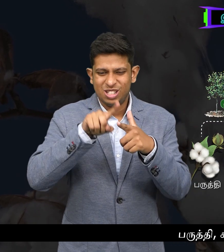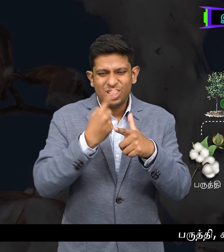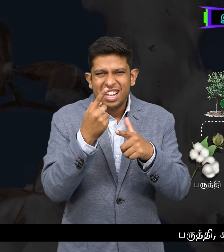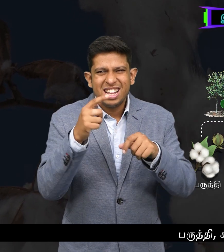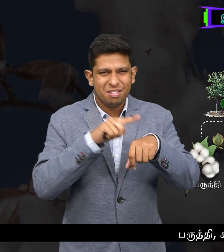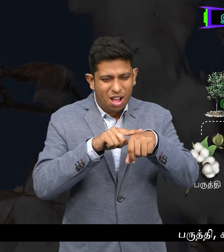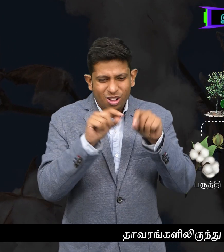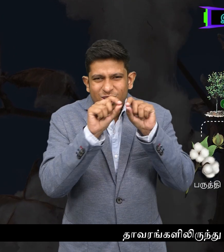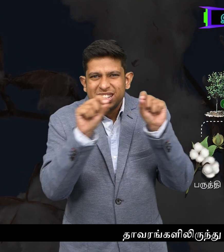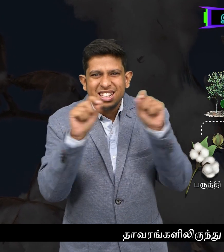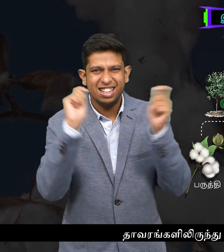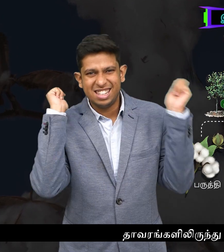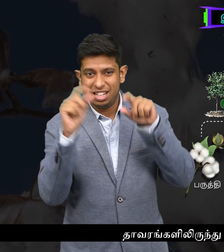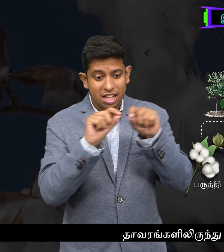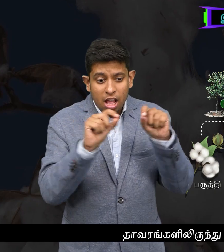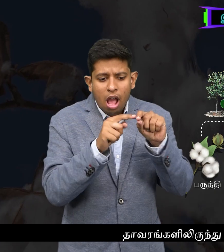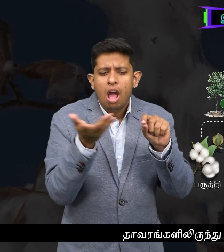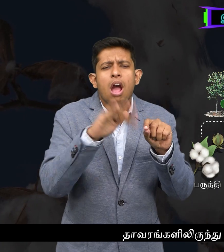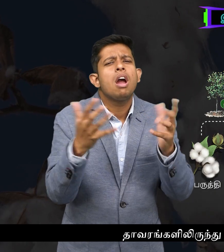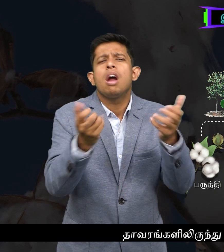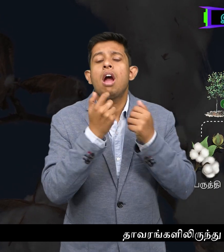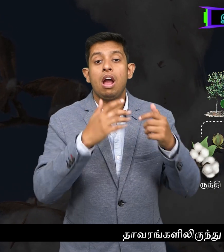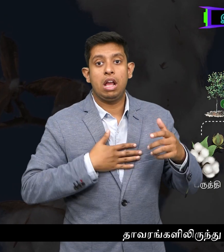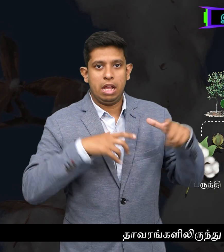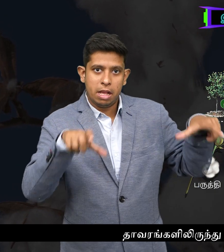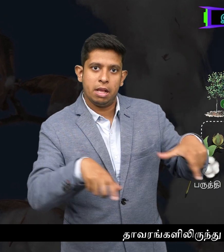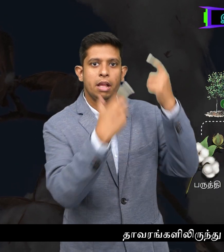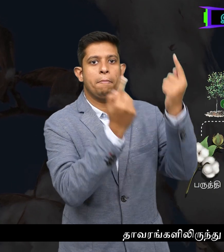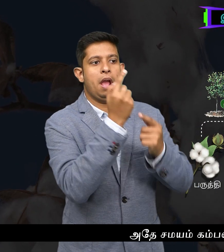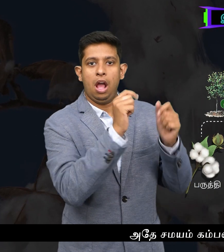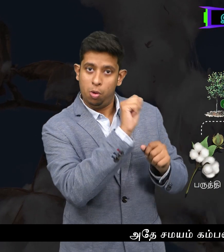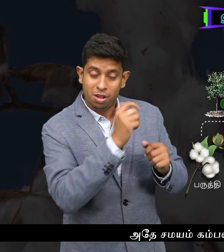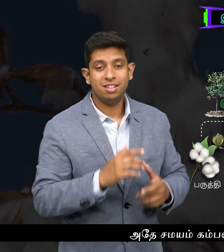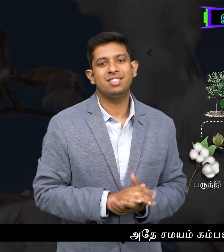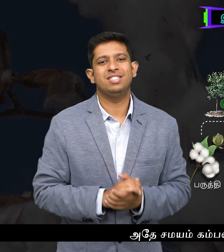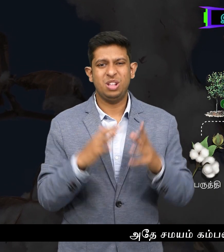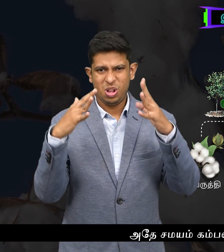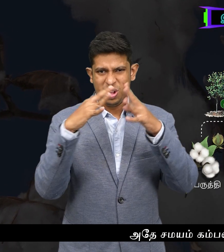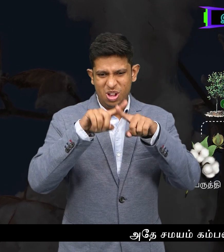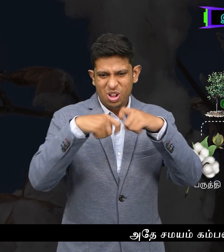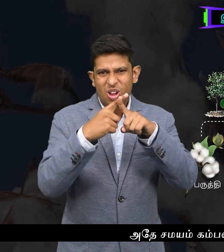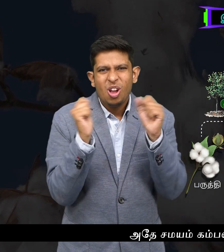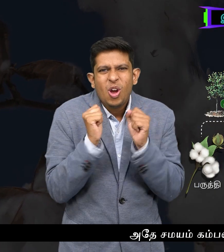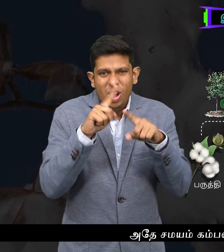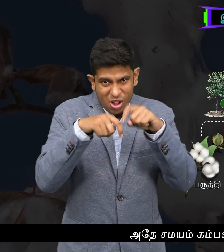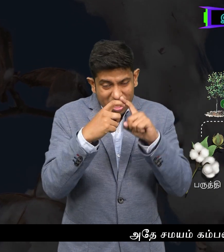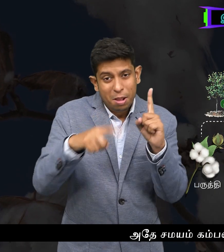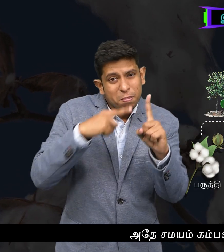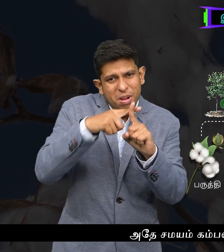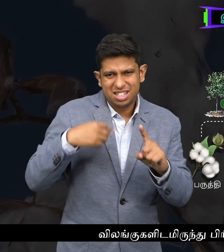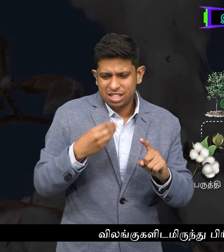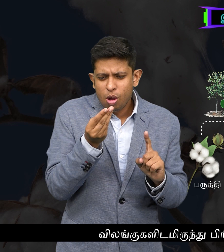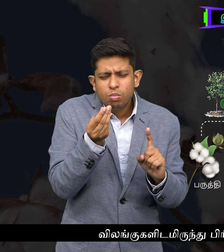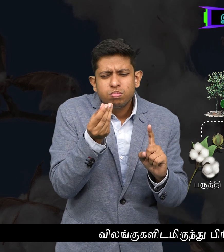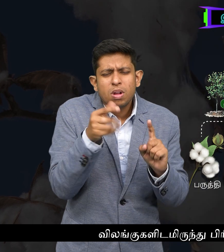சணல் ஆகியவை தாவரங்களிலிருந்து எடுக்கப்படும் நார்களாகும். அதே சமயம் கம்பளி மற்றும்